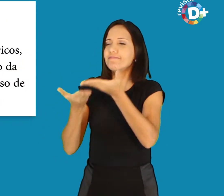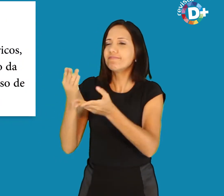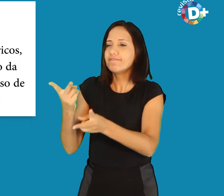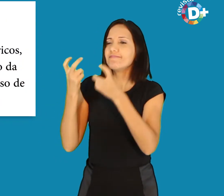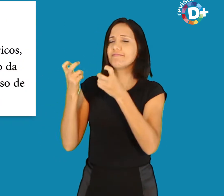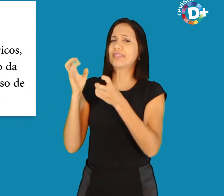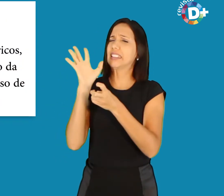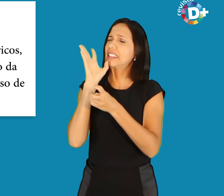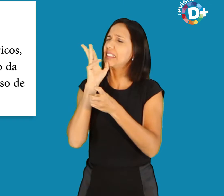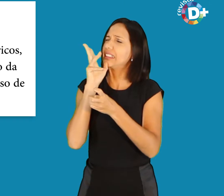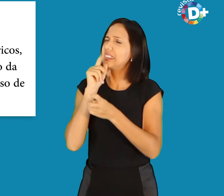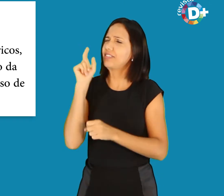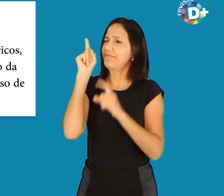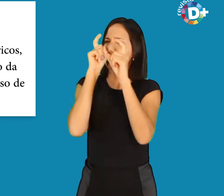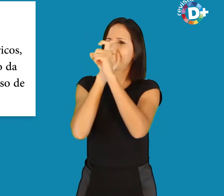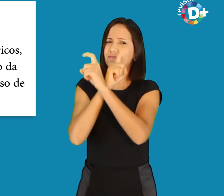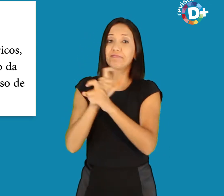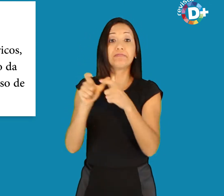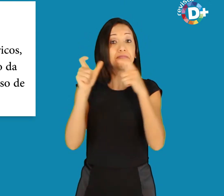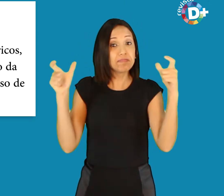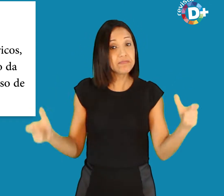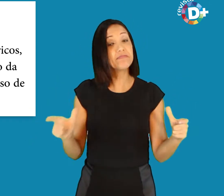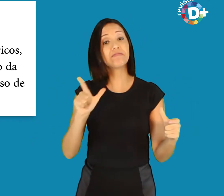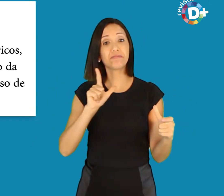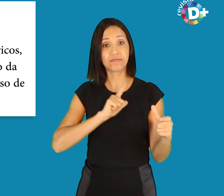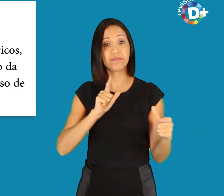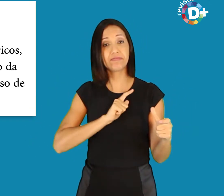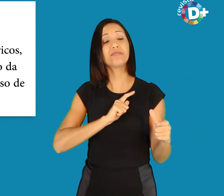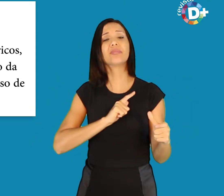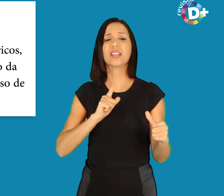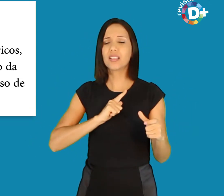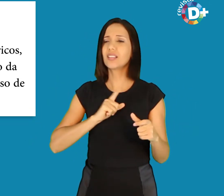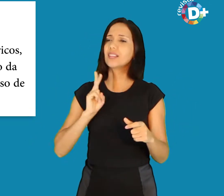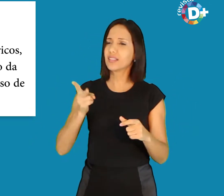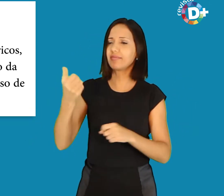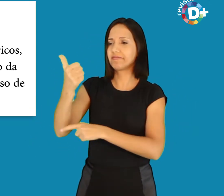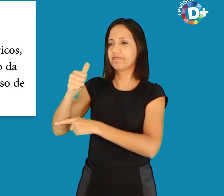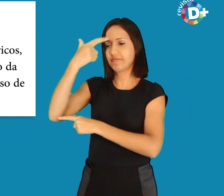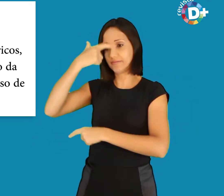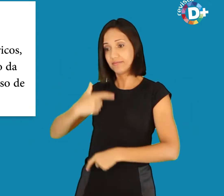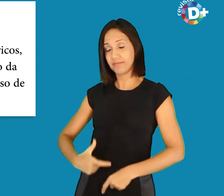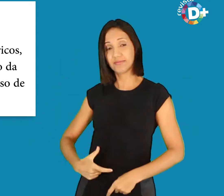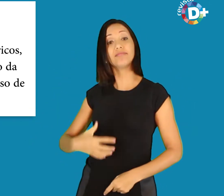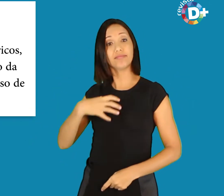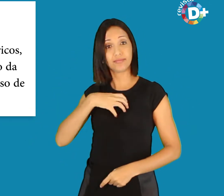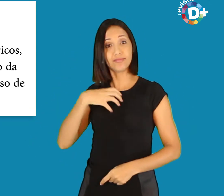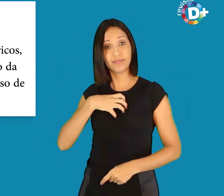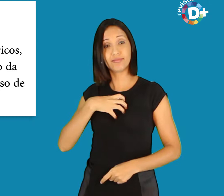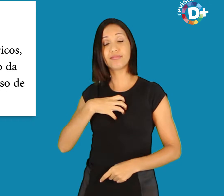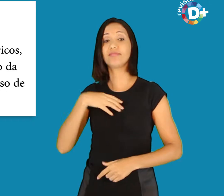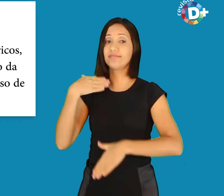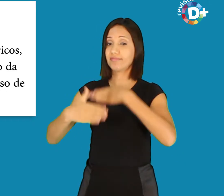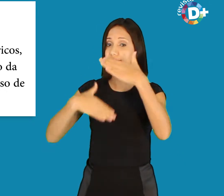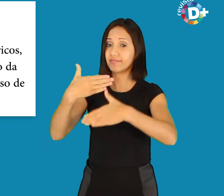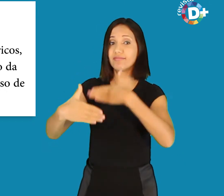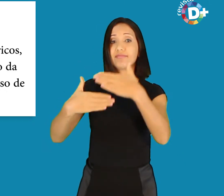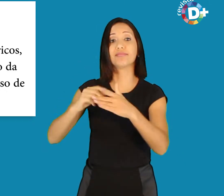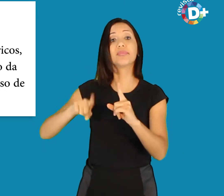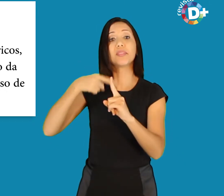estimulação dos nervos periféricos sensitivos em motores ao longo da coluna vertebral por meio